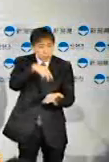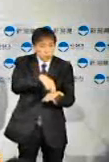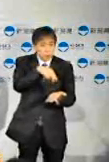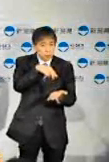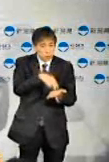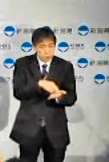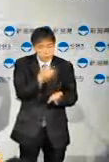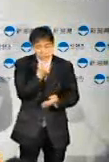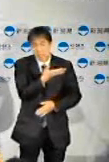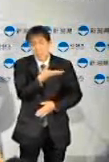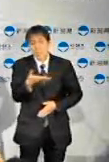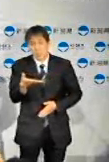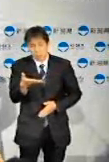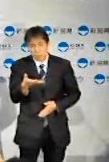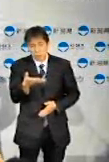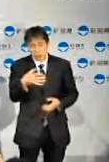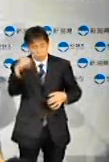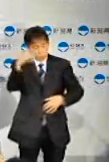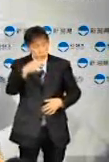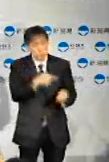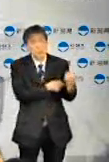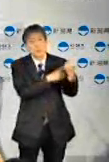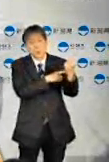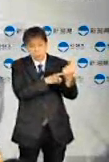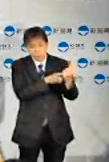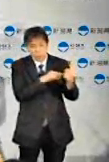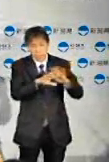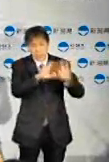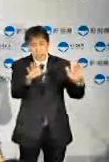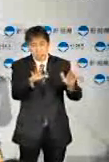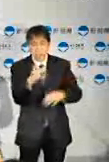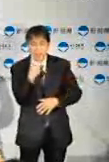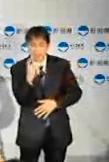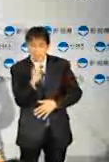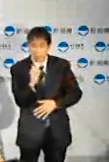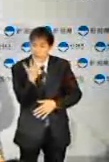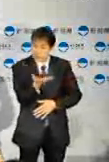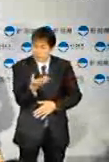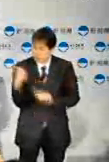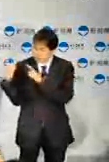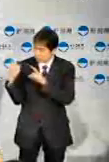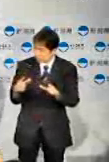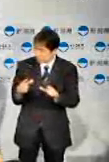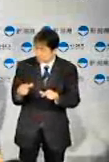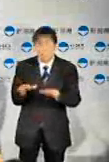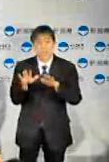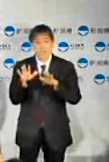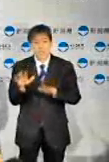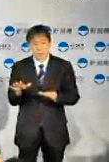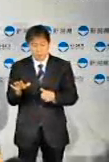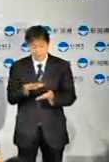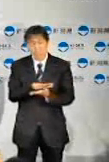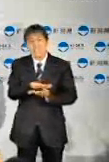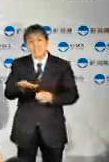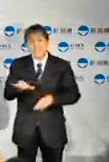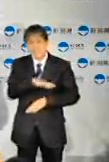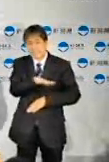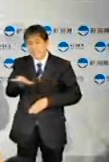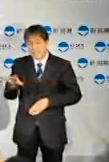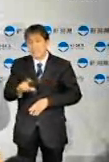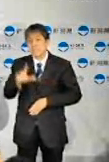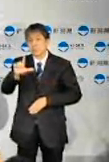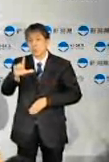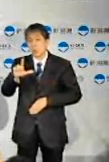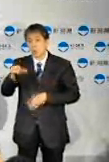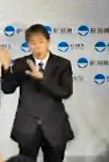大型のものが稼働するってことの意味というか期待ですとか、 まあ、風力はもうすでにあの陸上風力は入ってましたので、まあ、